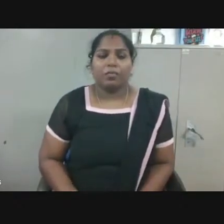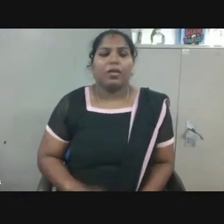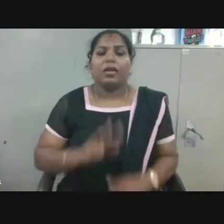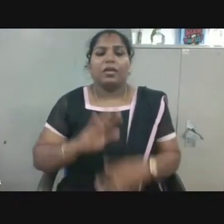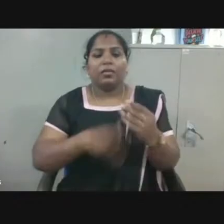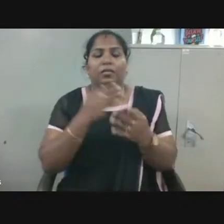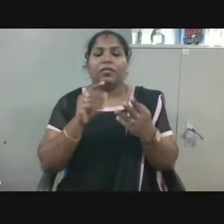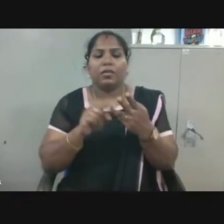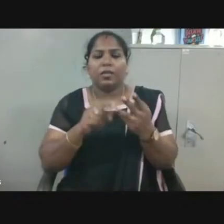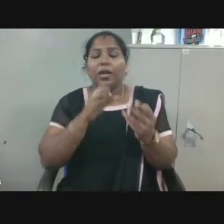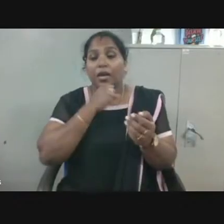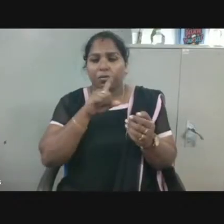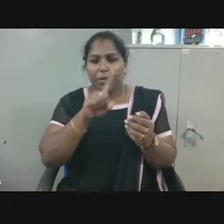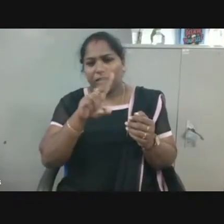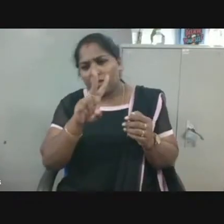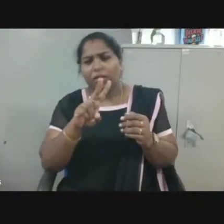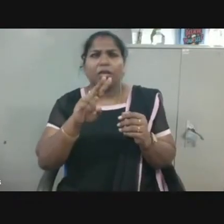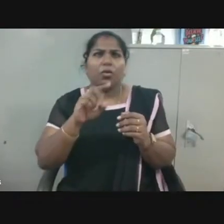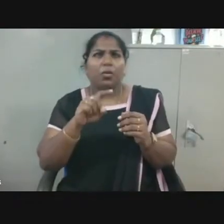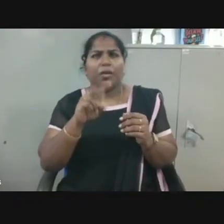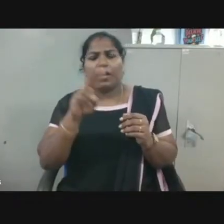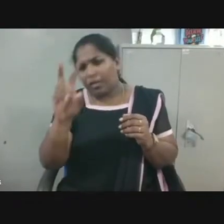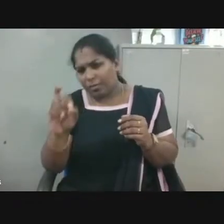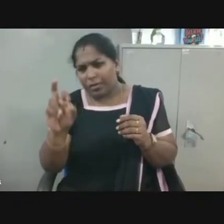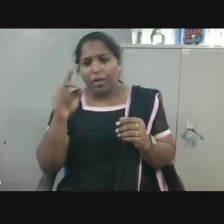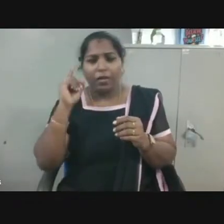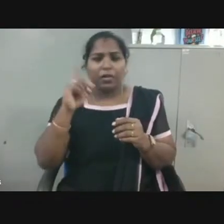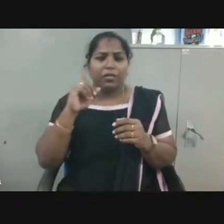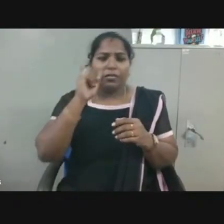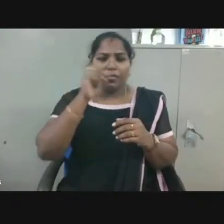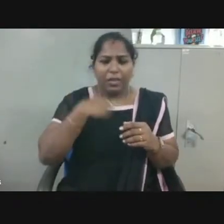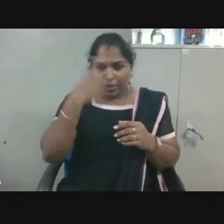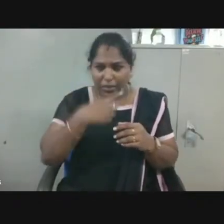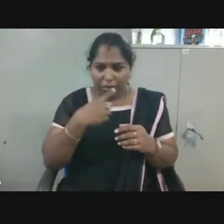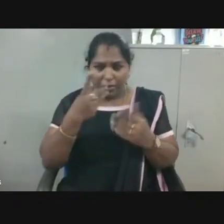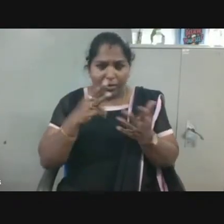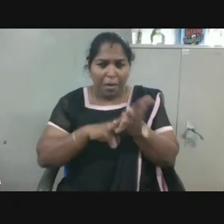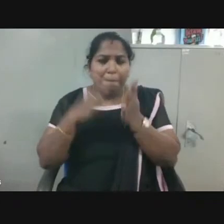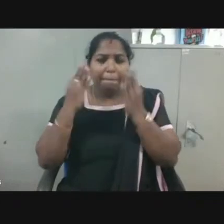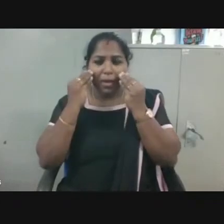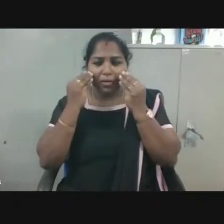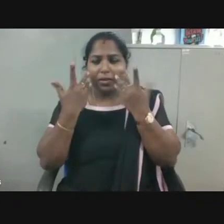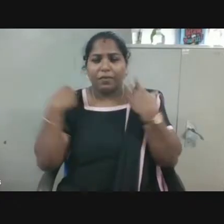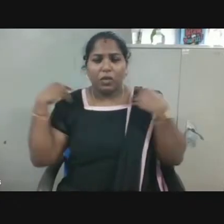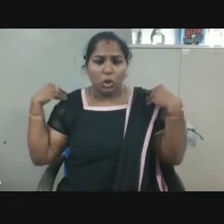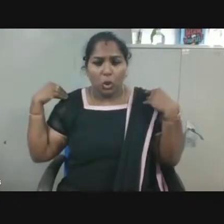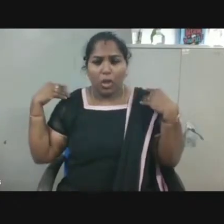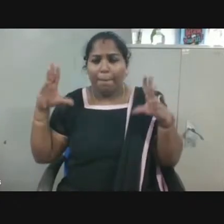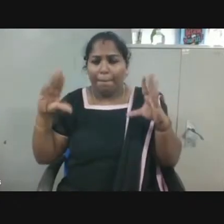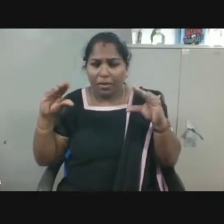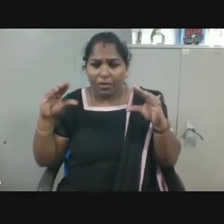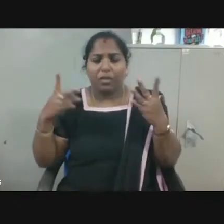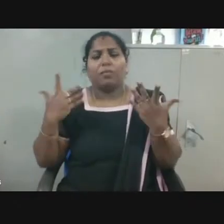യൂഷ്വലി നമുക്കൊരു 18-20 വയസ്സാകുമ്പോഴാണ് കണ്ടുപിടിക്കാൻ പറ്റുന്നത്. അവരുടെ ഫേഷ്യൽ മീൻസ് മുഖത്തെ മസിലുകൾ, സ്കാപ്പുലർ മീൻസ് ഷോൾഡറിലെ മസിലുകൾ, ഹ്യൂമറൽ